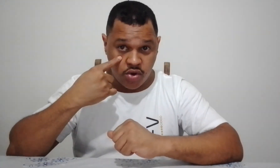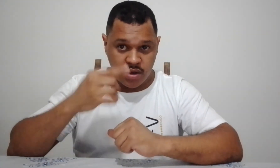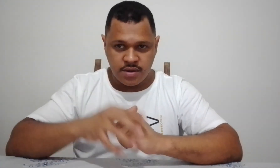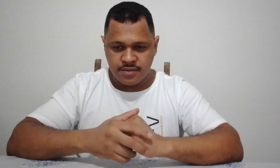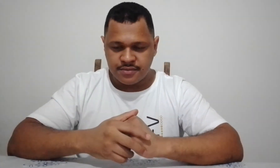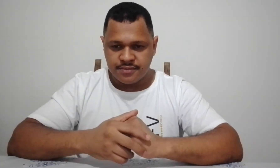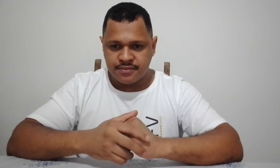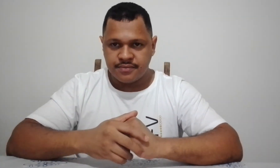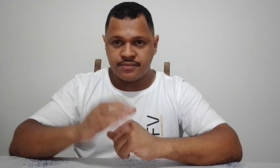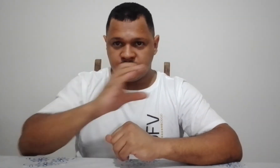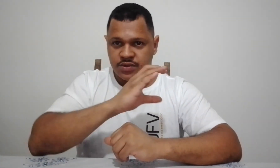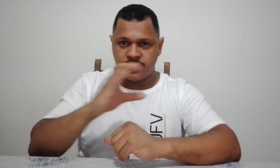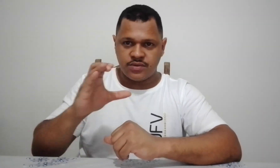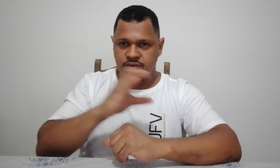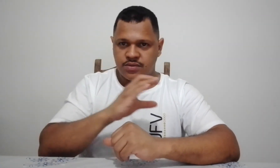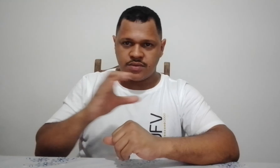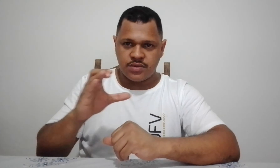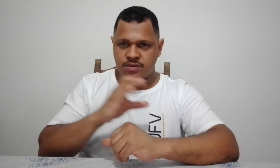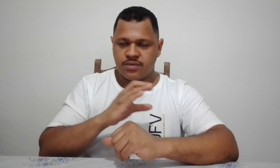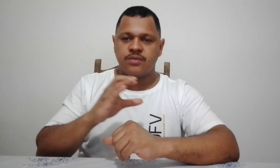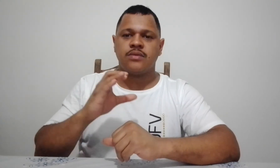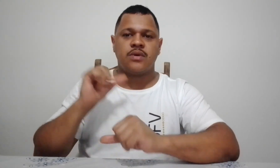de corrente contínua e circuito de corrente alternada, quando a gente